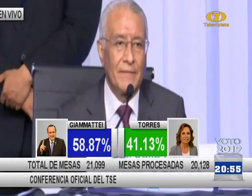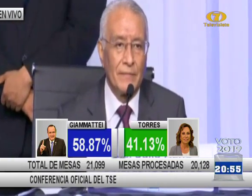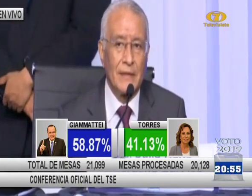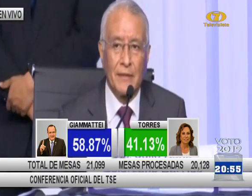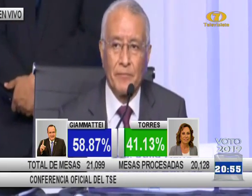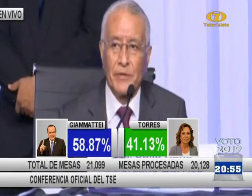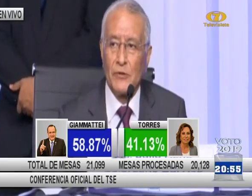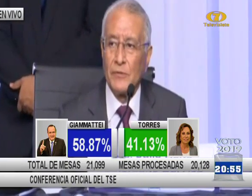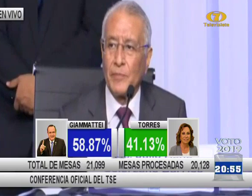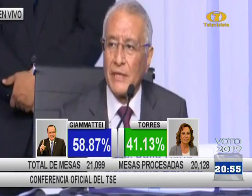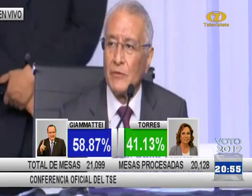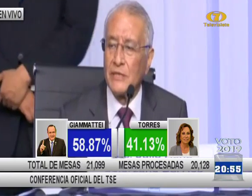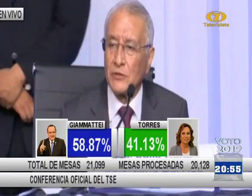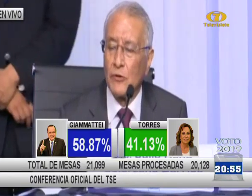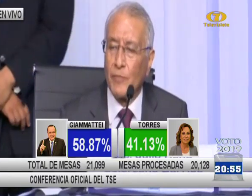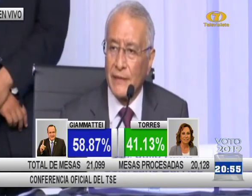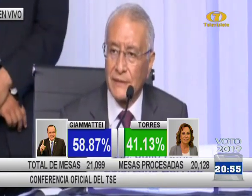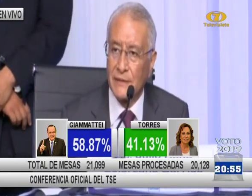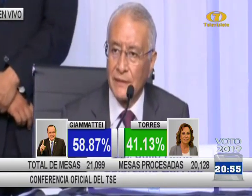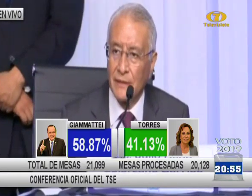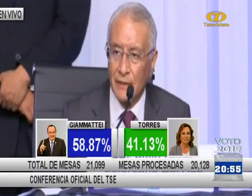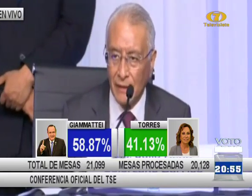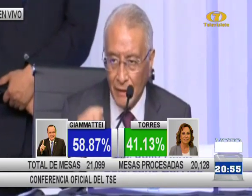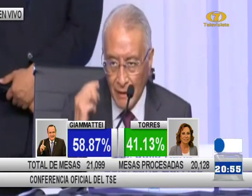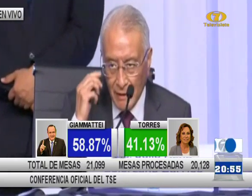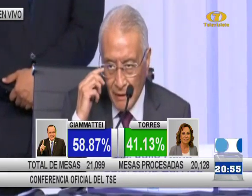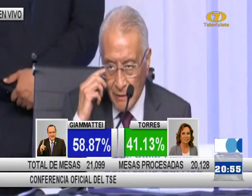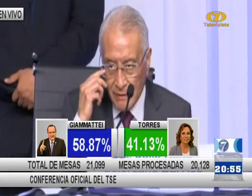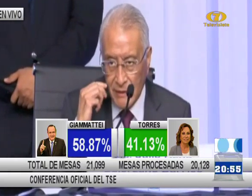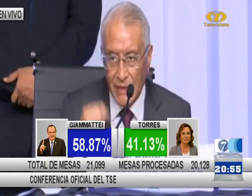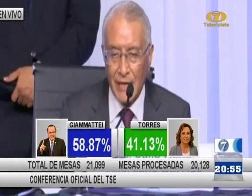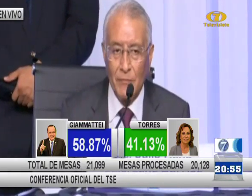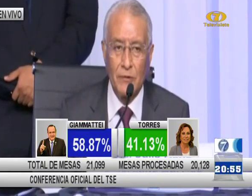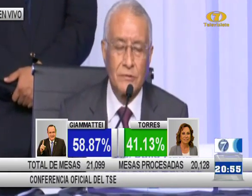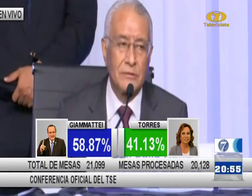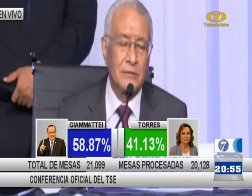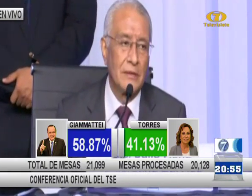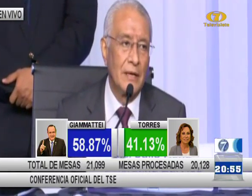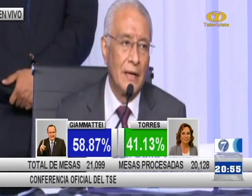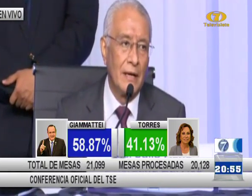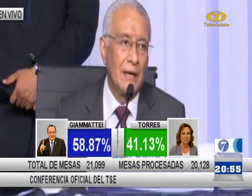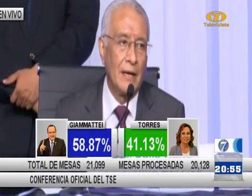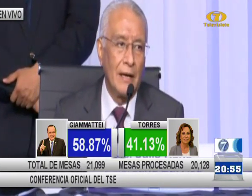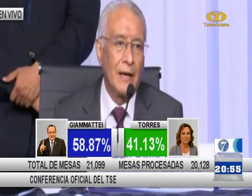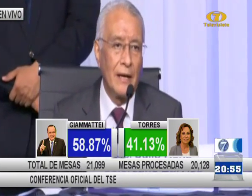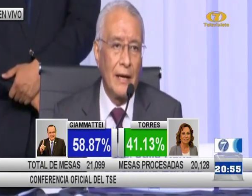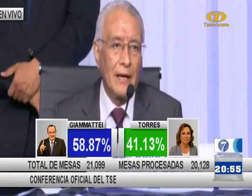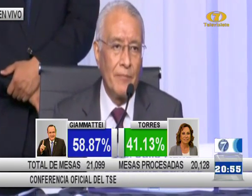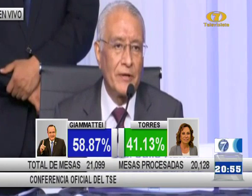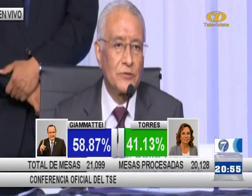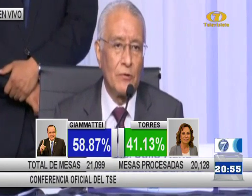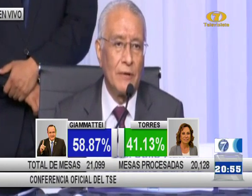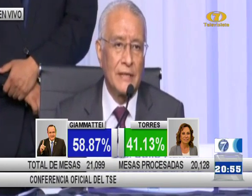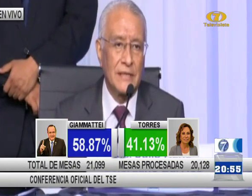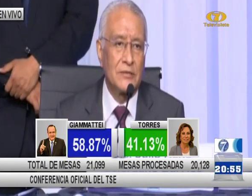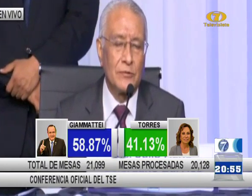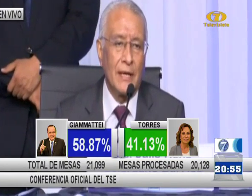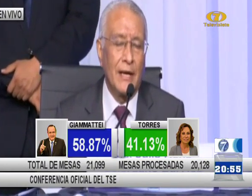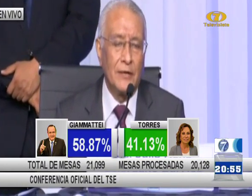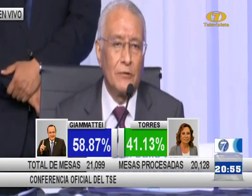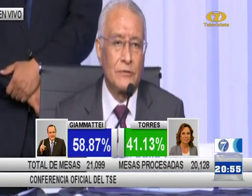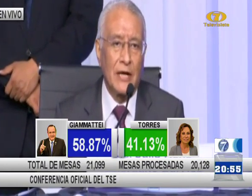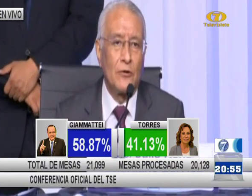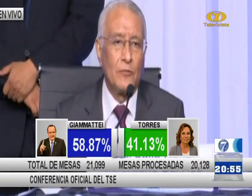Realmente pedimos disculpas si dejamos a personas,